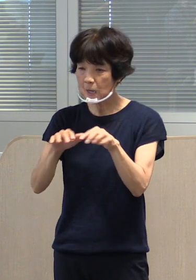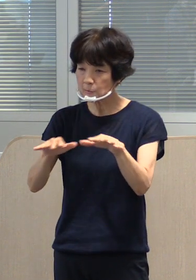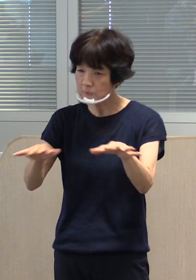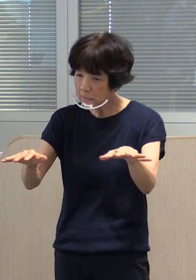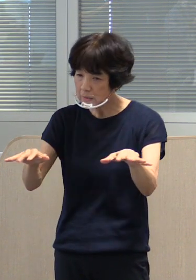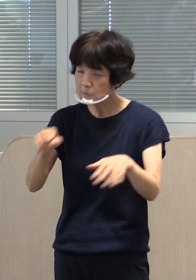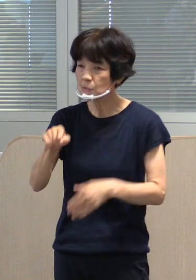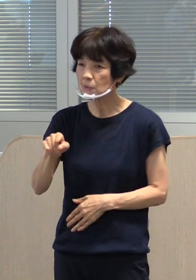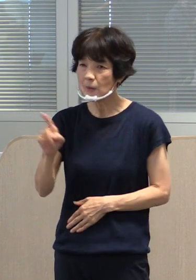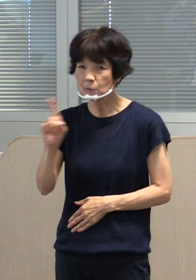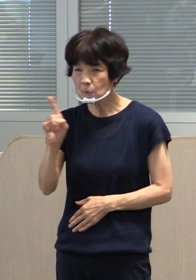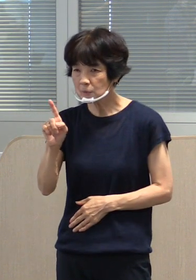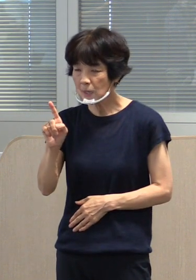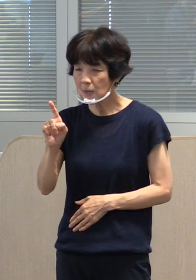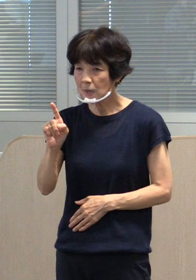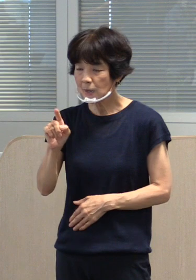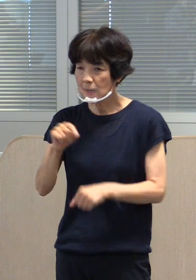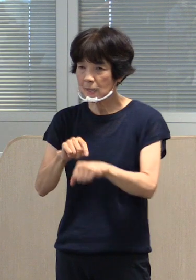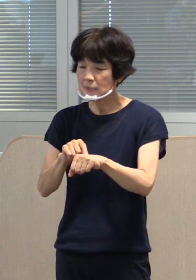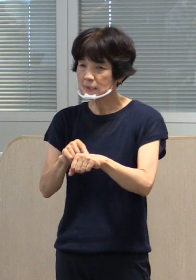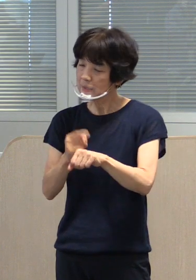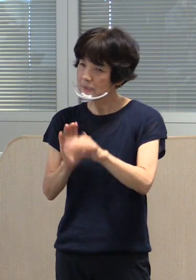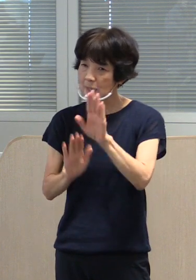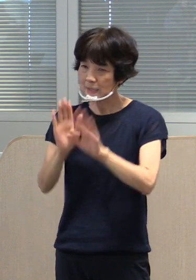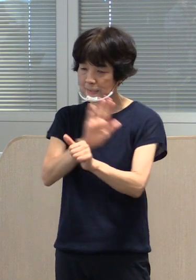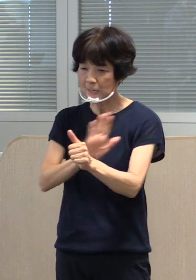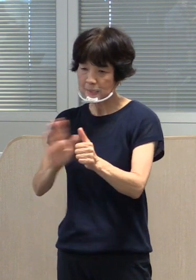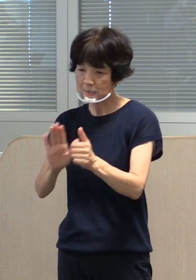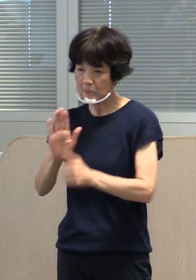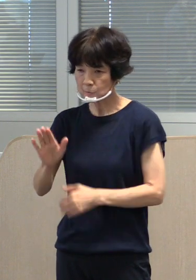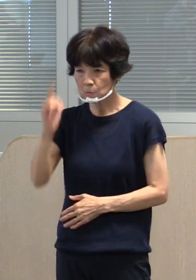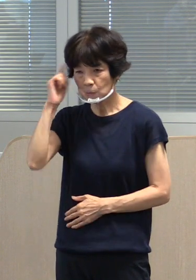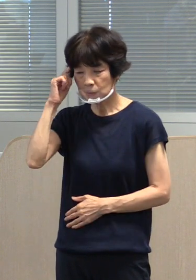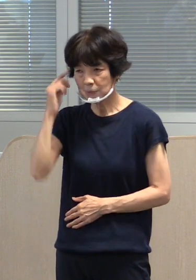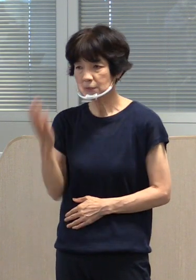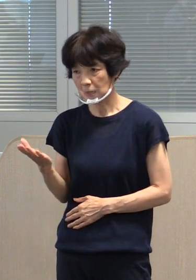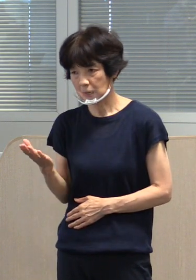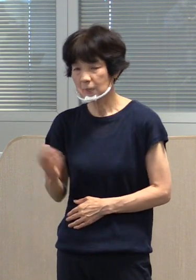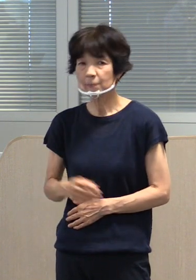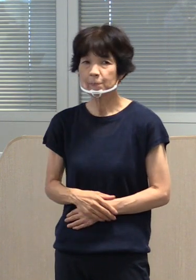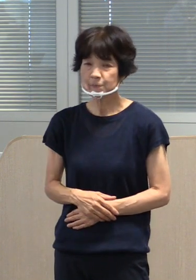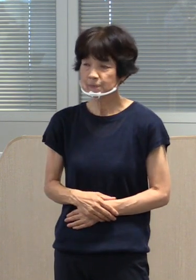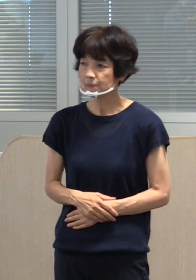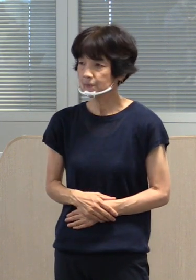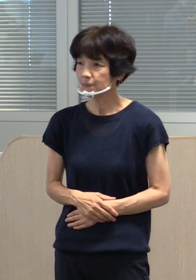ういう背景要因があってこう拡大がこう止まらない状況だというふうにお考えでしょうか。